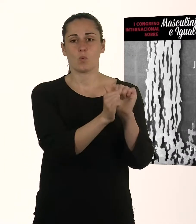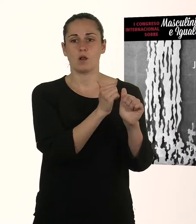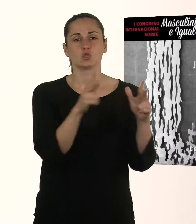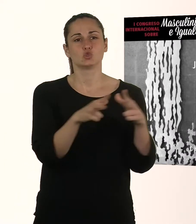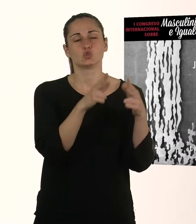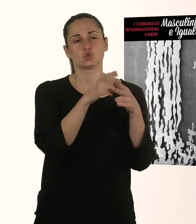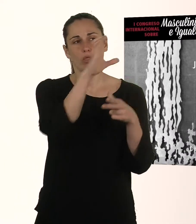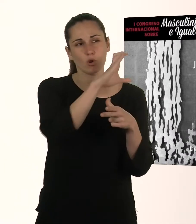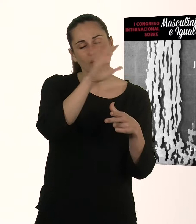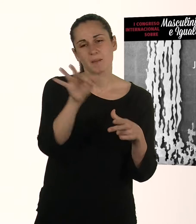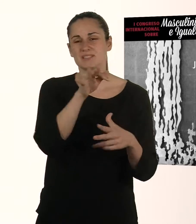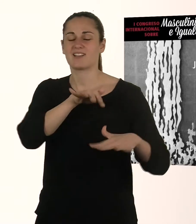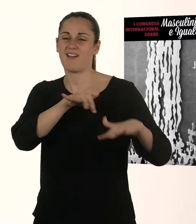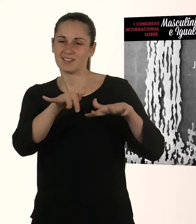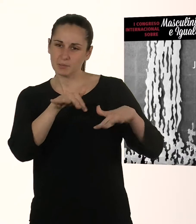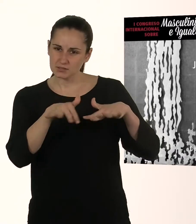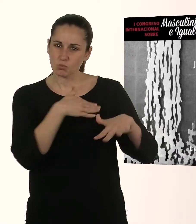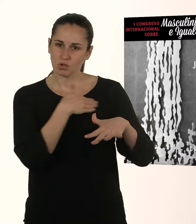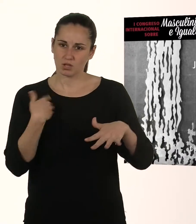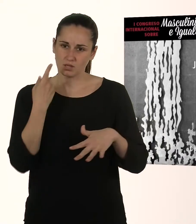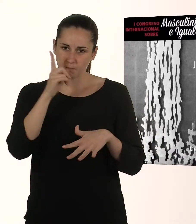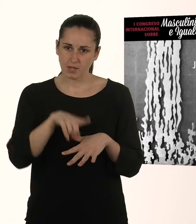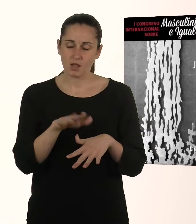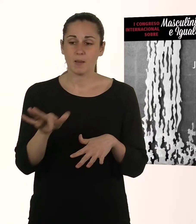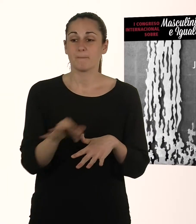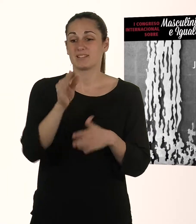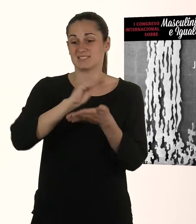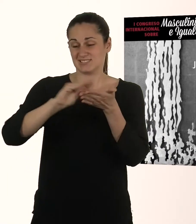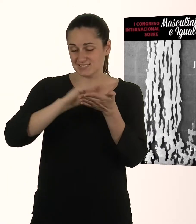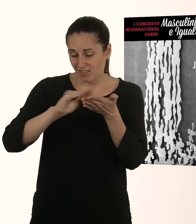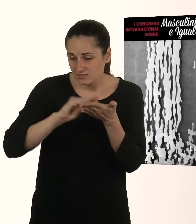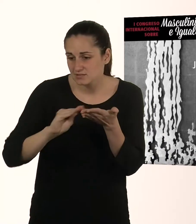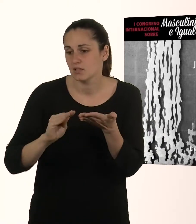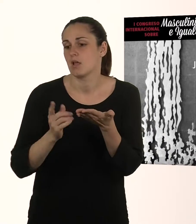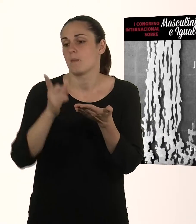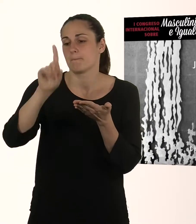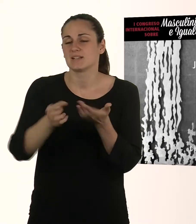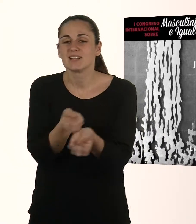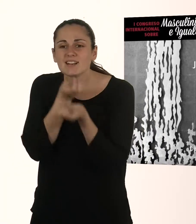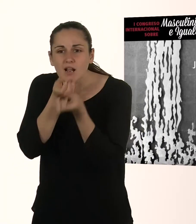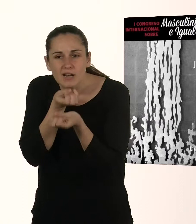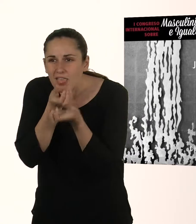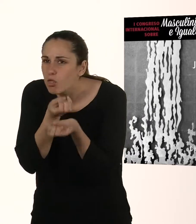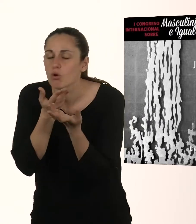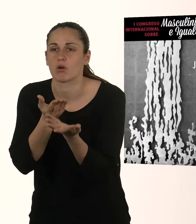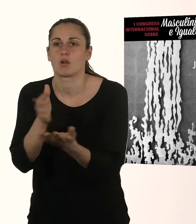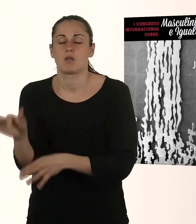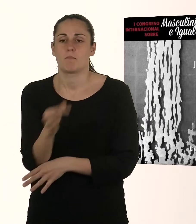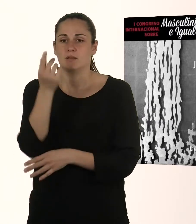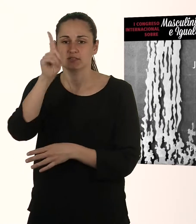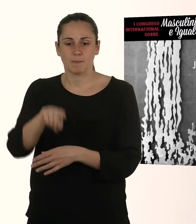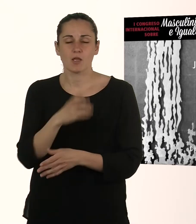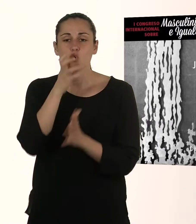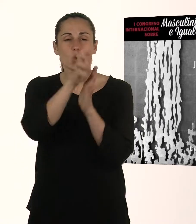hacer activismo, y al mismo tiempo era un ensayista, y al mismo tiempo era un narrador incansable, y al mismo tiempo escribía